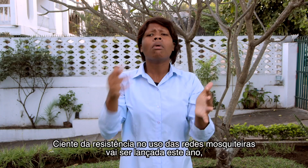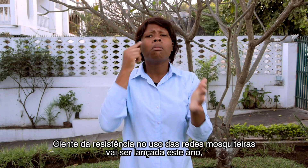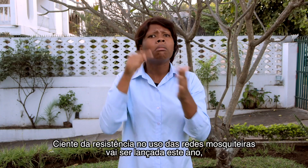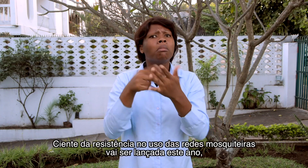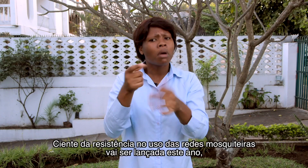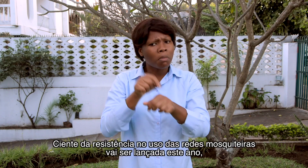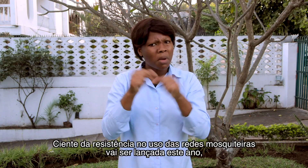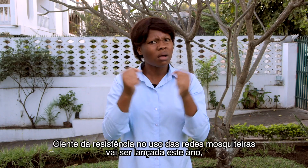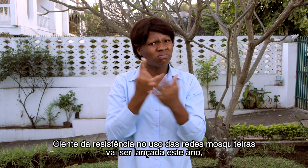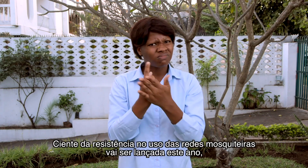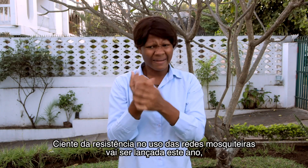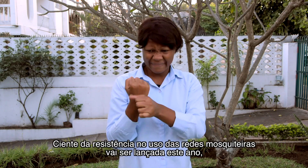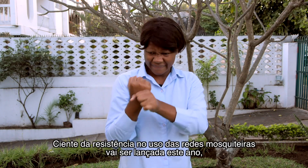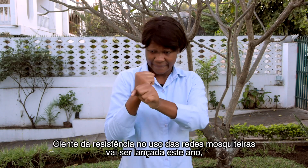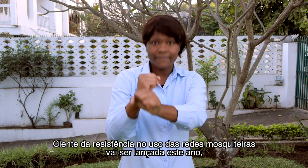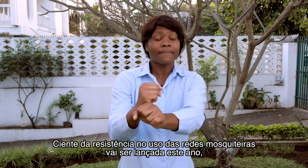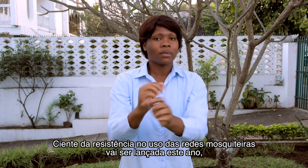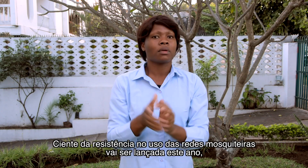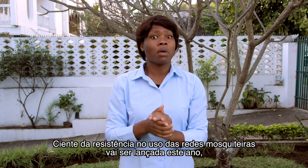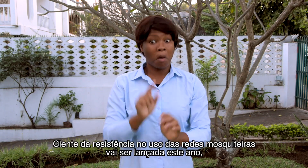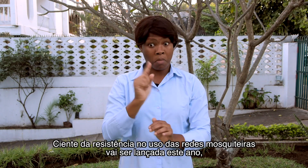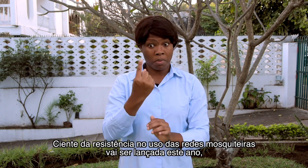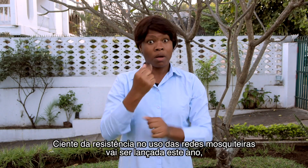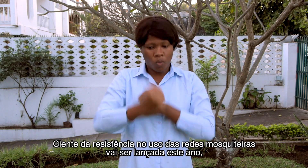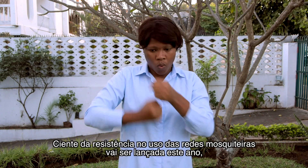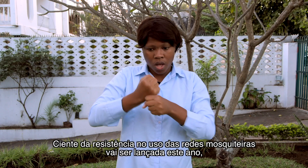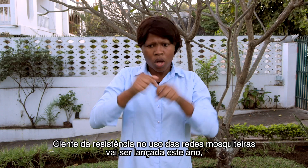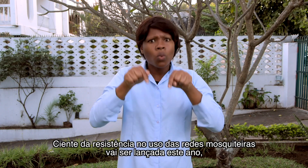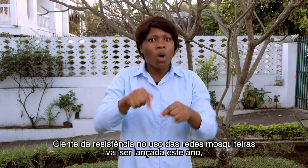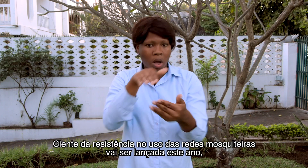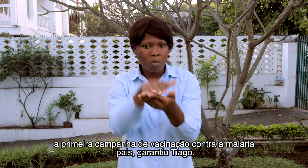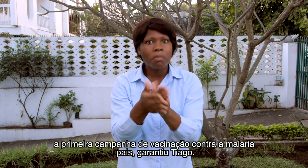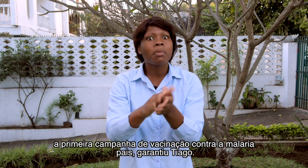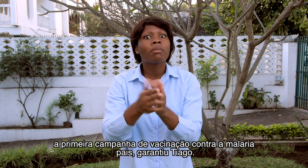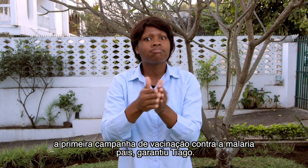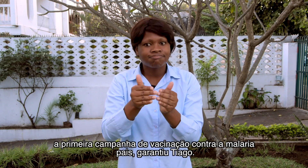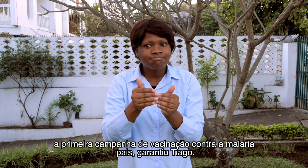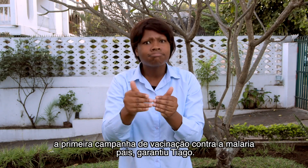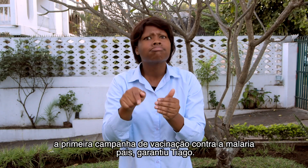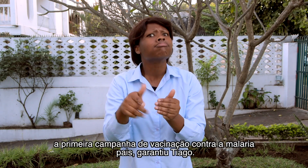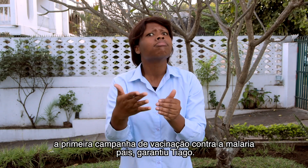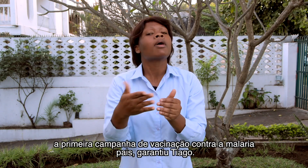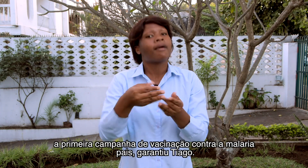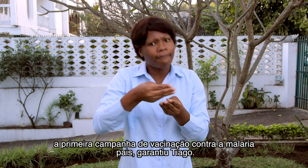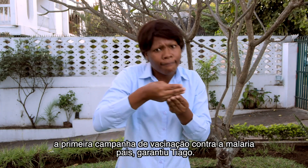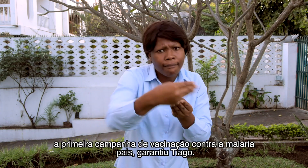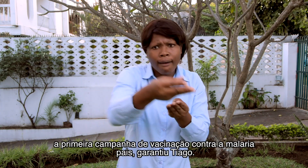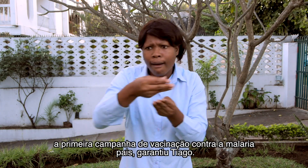Ciente da resistência no uso das redes mosquiteiras, vai ser lançada este ano a primeira campanha de vacinação contra a